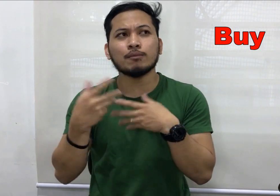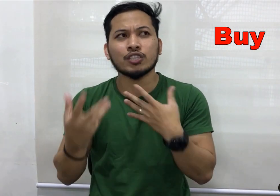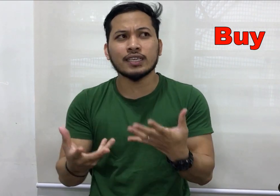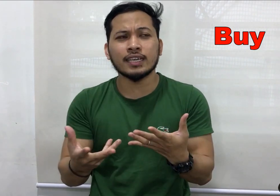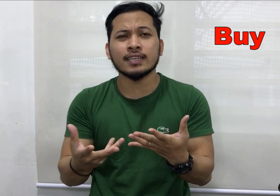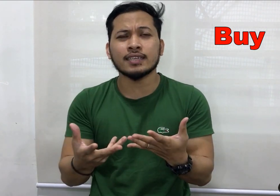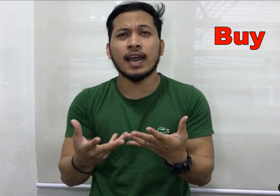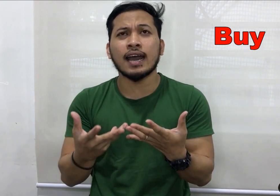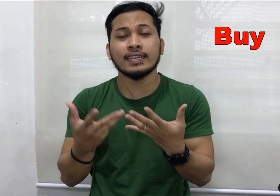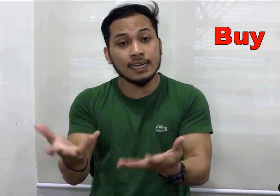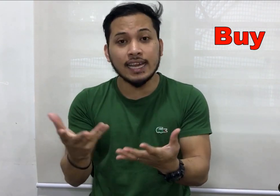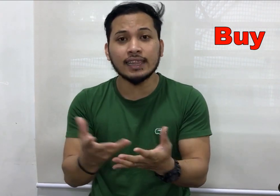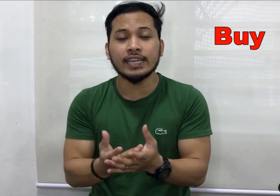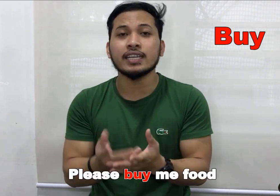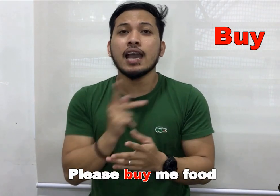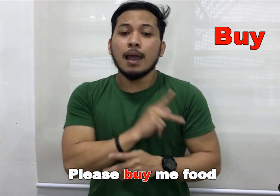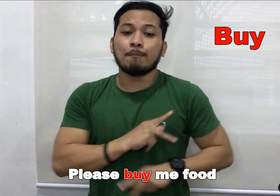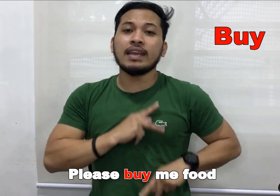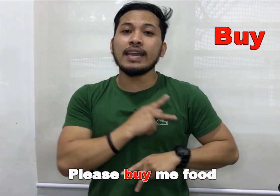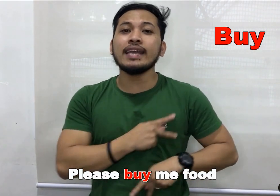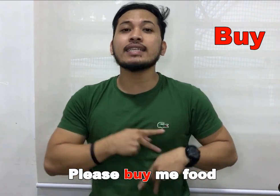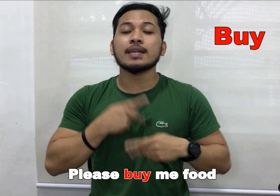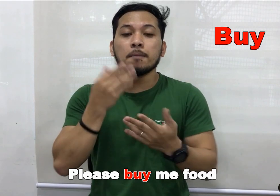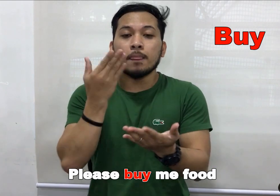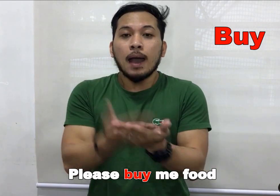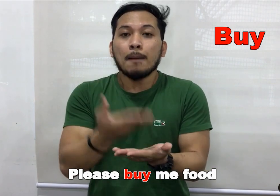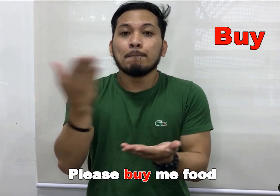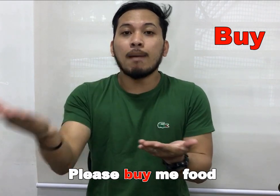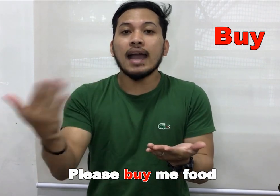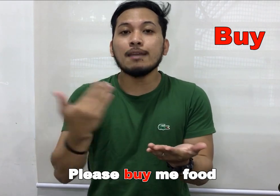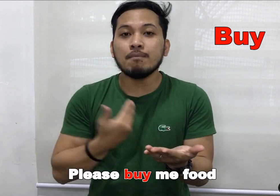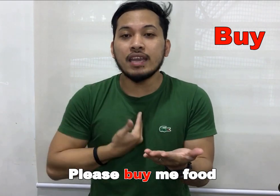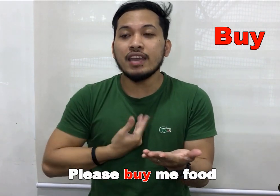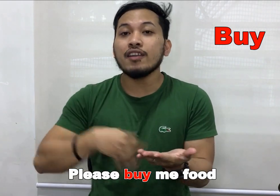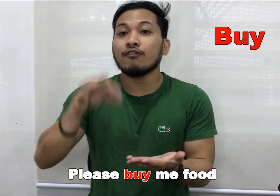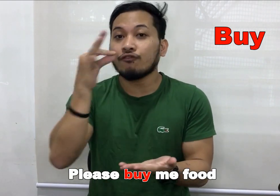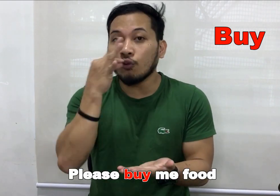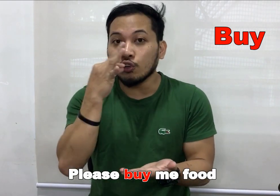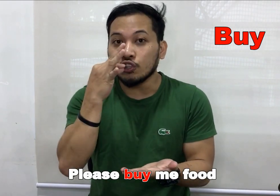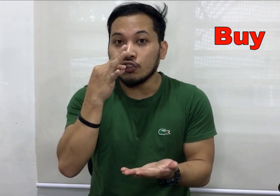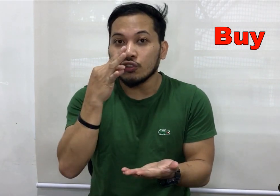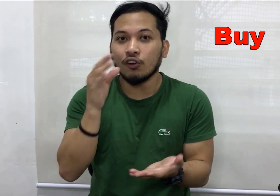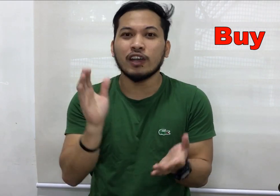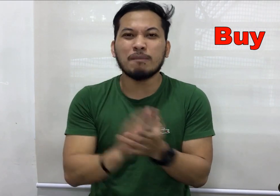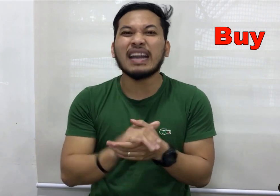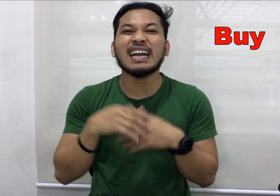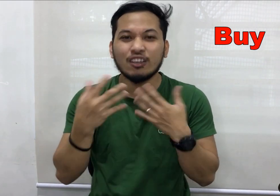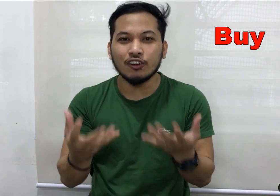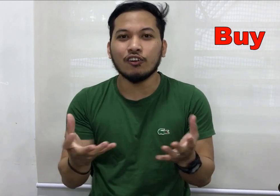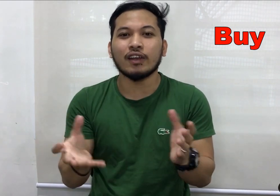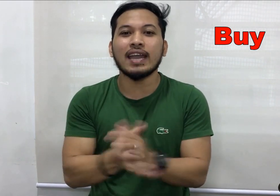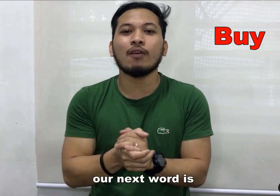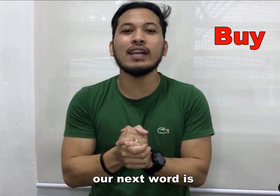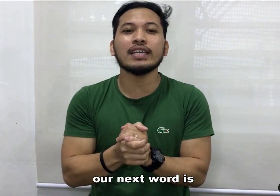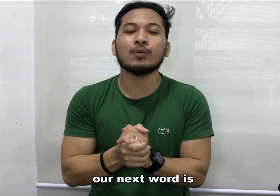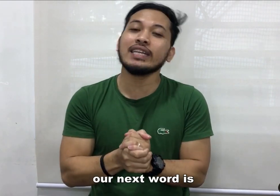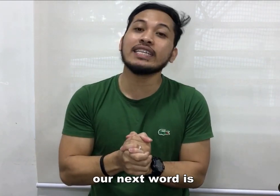ginamit ko siya sa isang sentence. Please buy me food. Okay, parang ganon. Okay, our next word